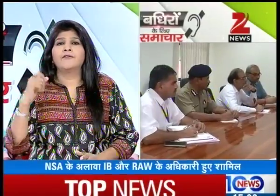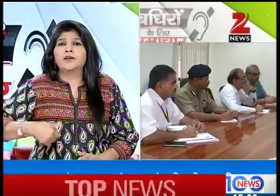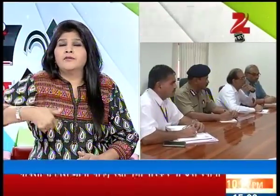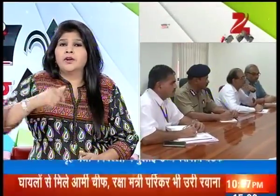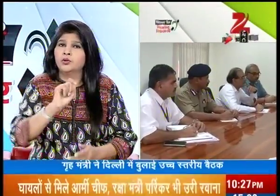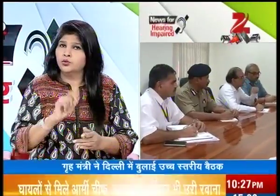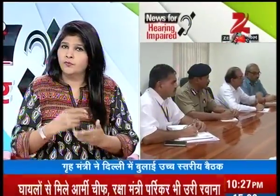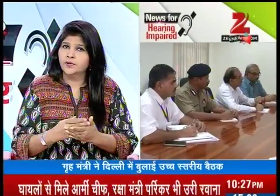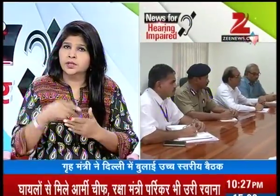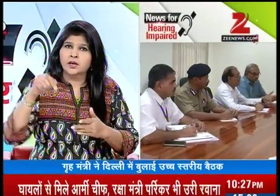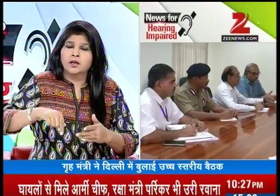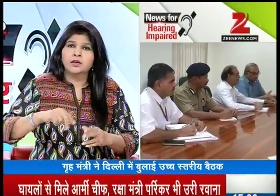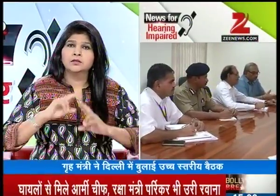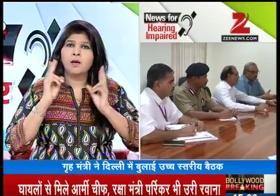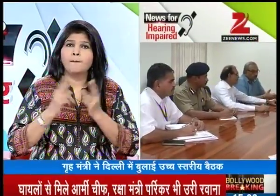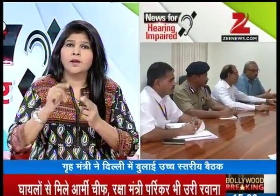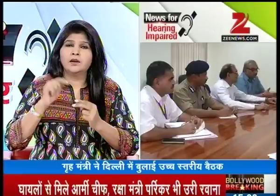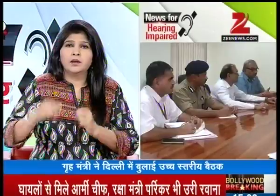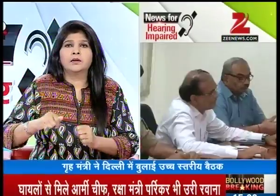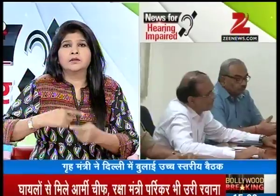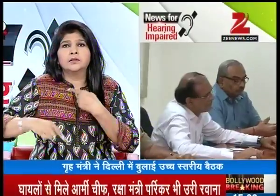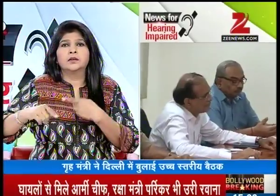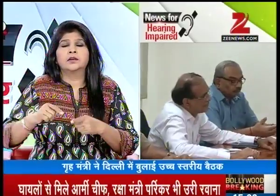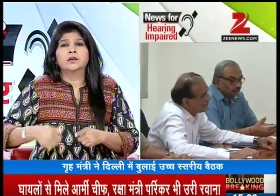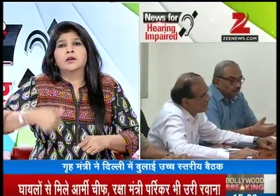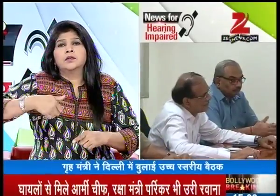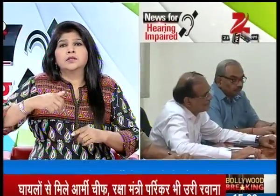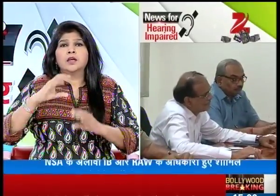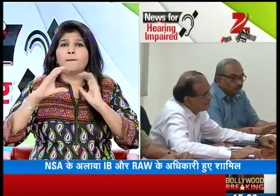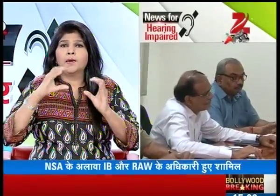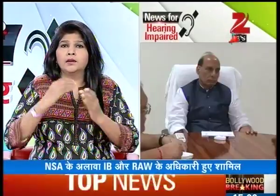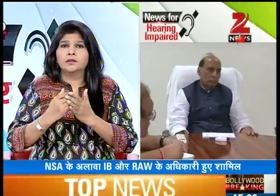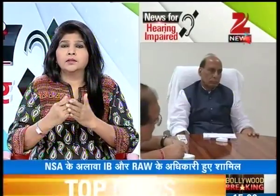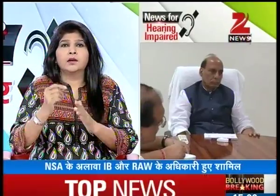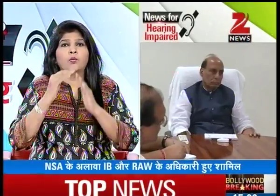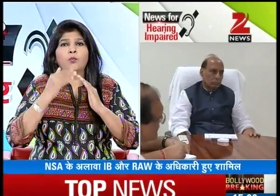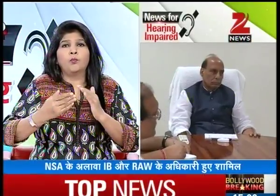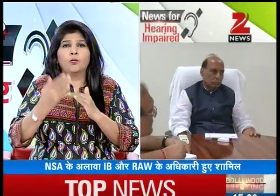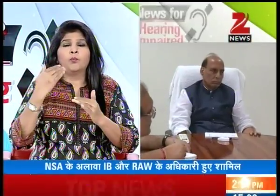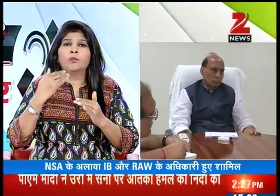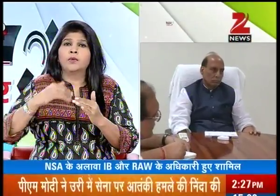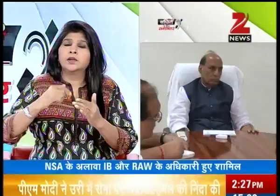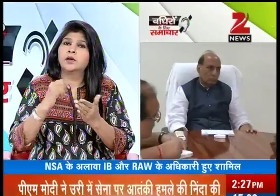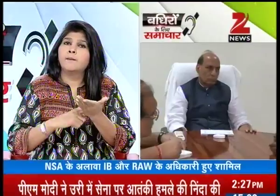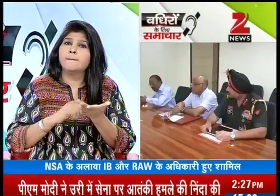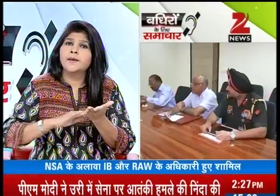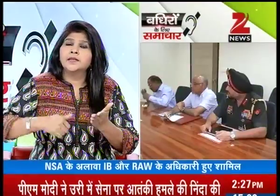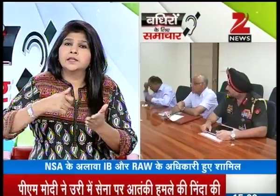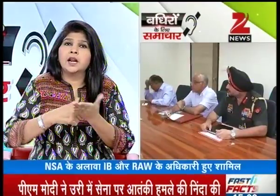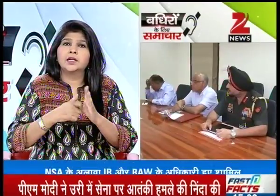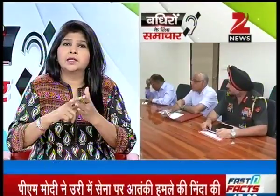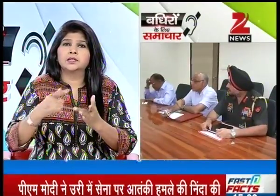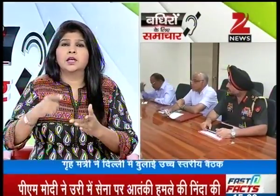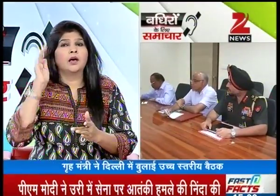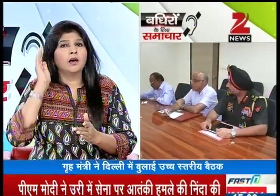के वरिष्ठ अधिकारी भी बैठक में मौजूद रहे। उच्च स्तरीय बैठक से पहले राजनाथ सिंह ने प्रधानमंत्री नरेंद्र मोदी